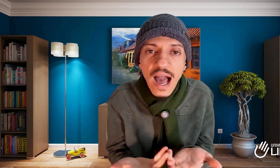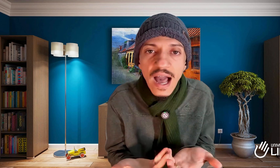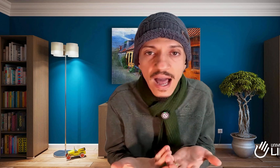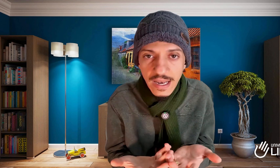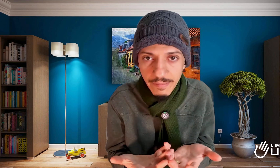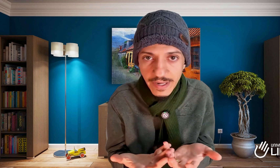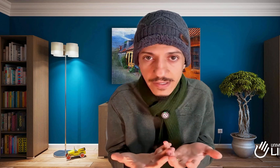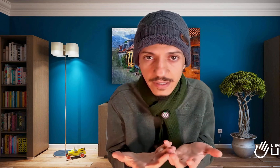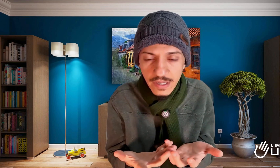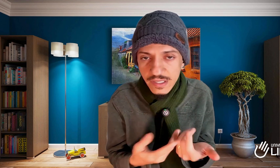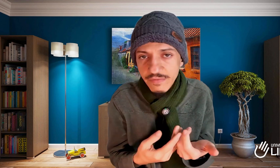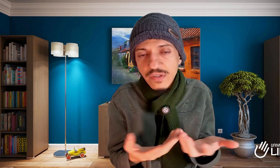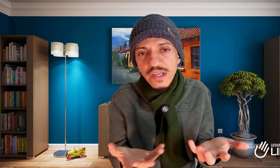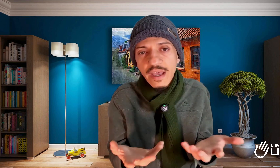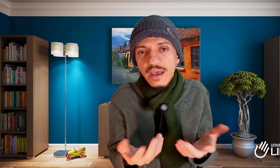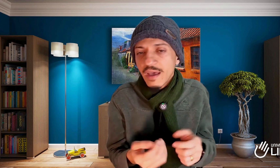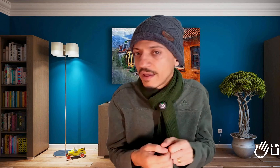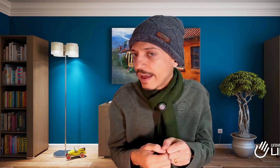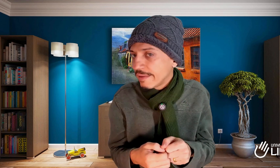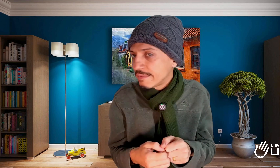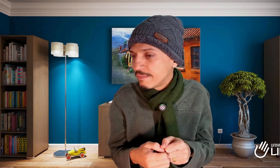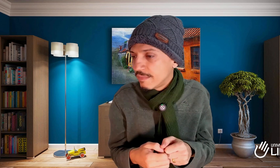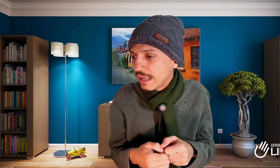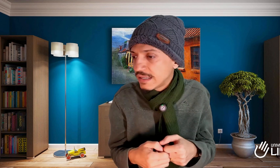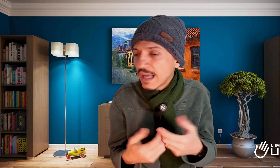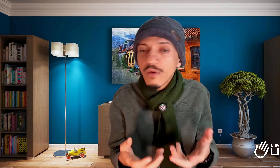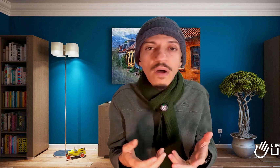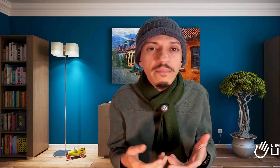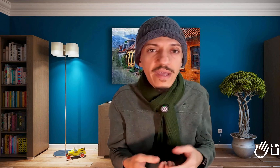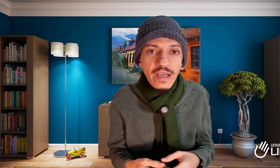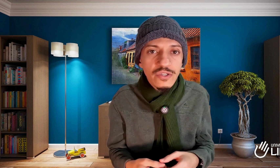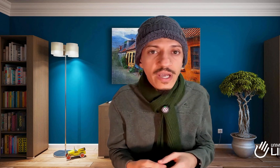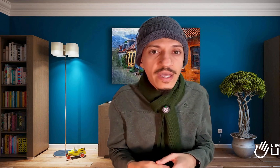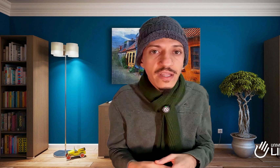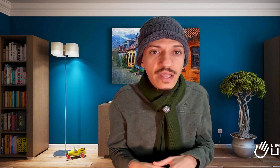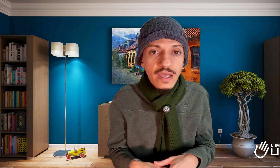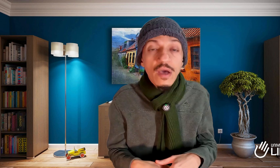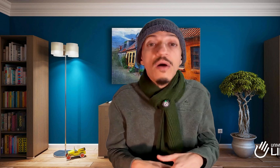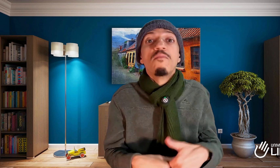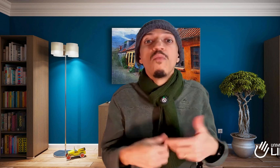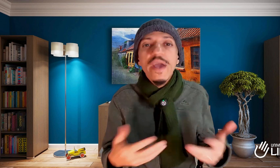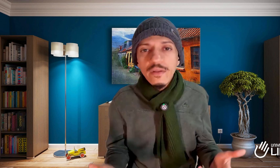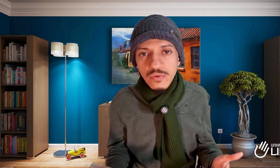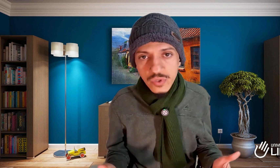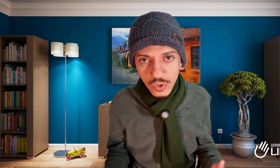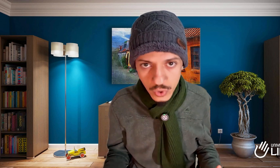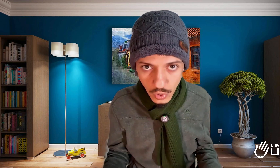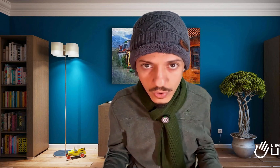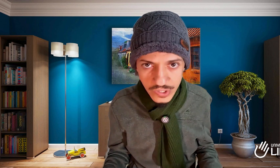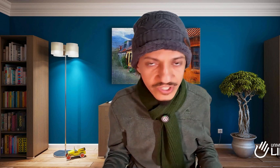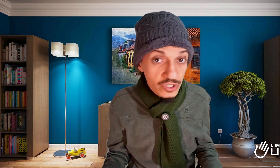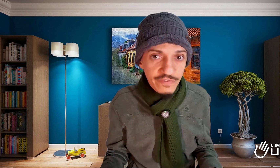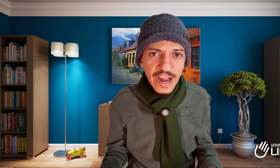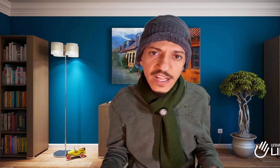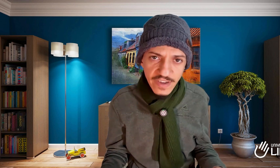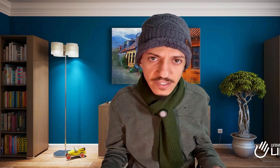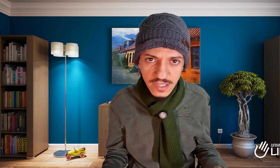a Libras. Se você está num ambiente em que tem muitos surdos de diferentes faixas